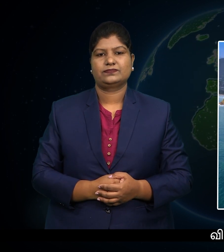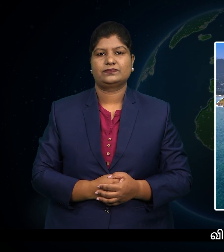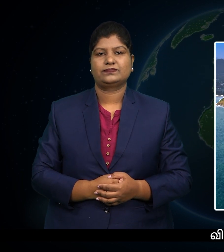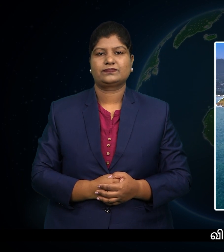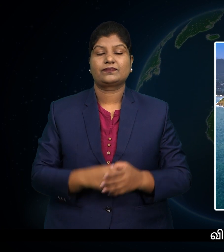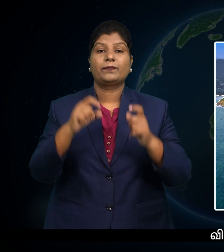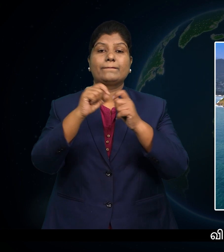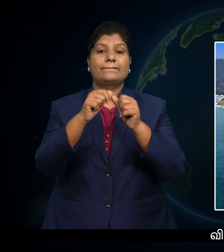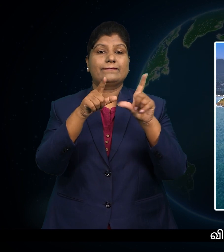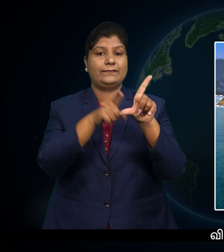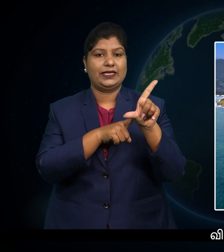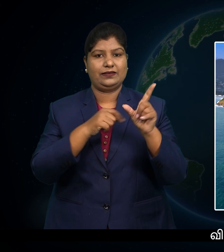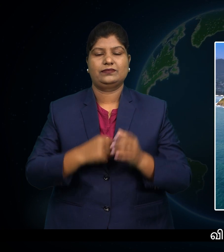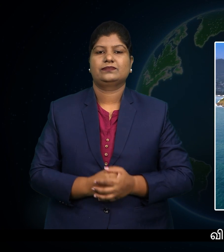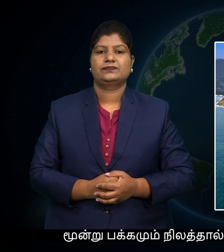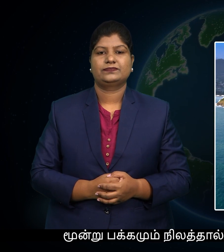விரிகுடா